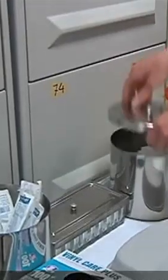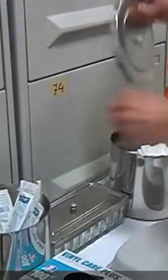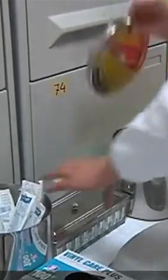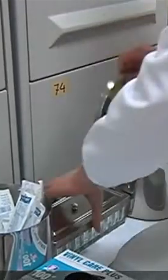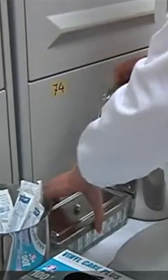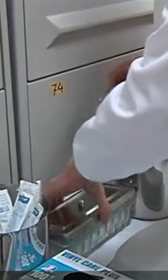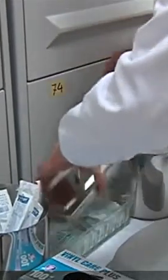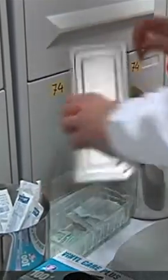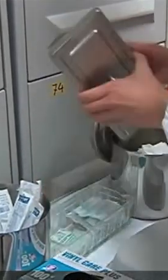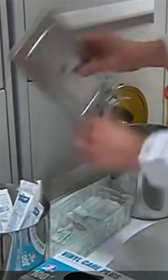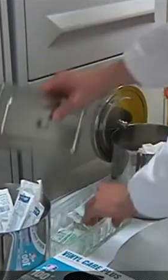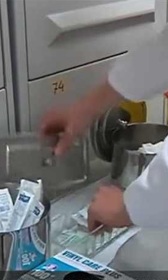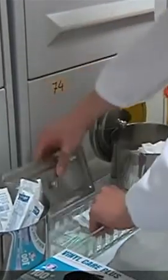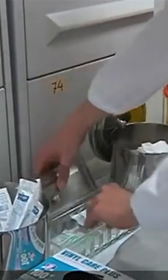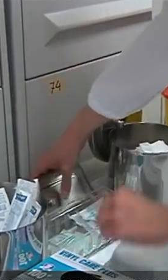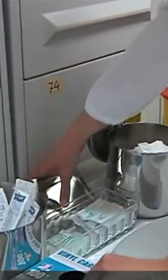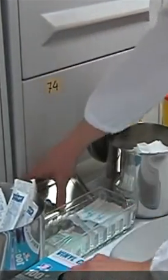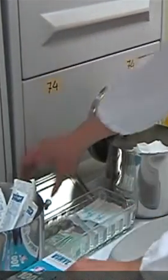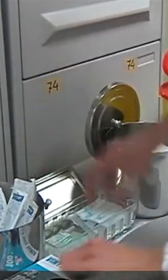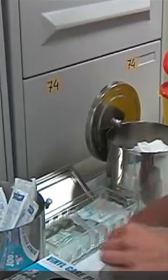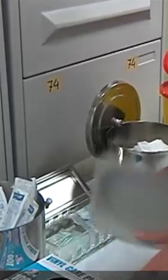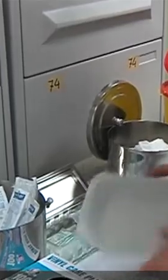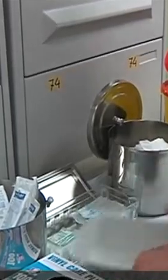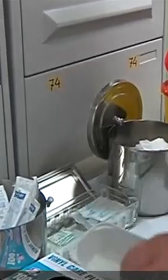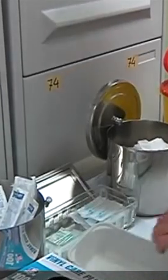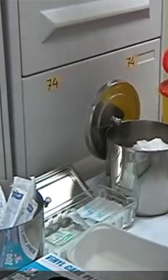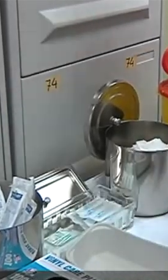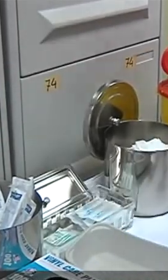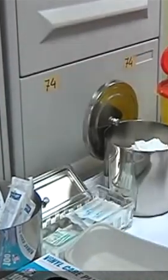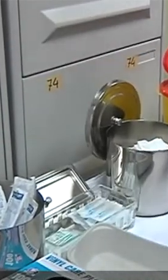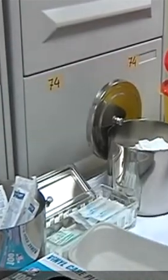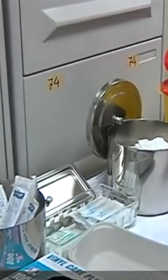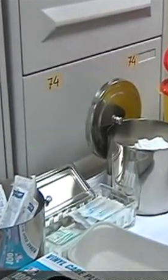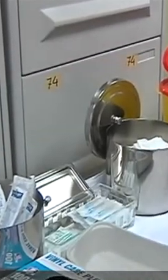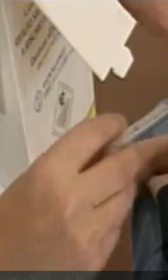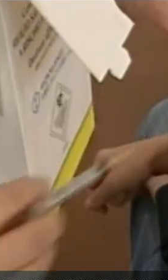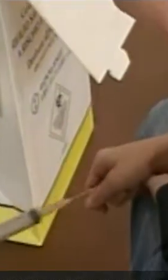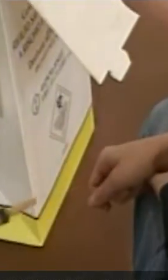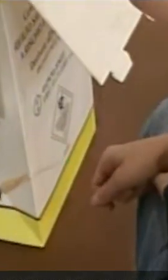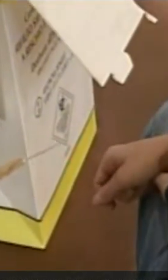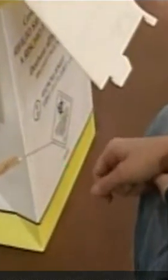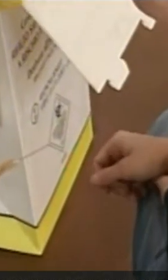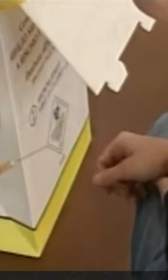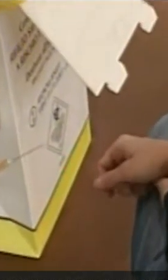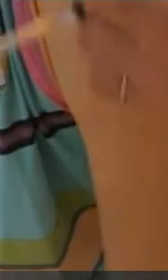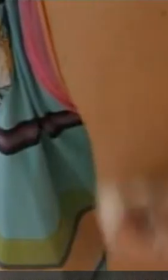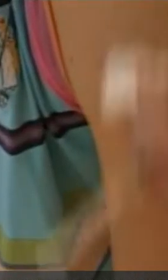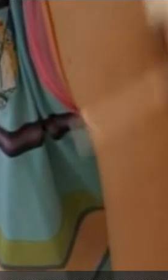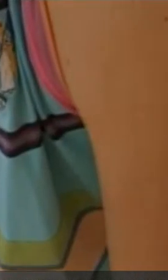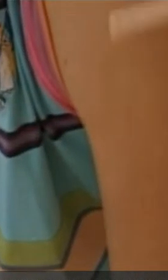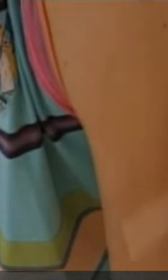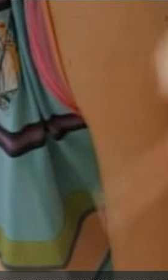milione e 320 mila già quasi tutte consegnate più un opzione già esercitata su di un ulteriore 20 per cento che però deve ancora